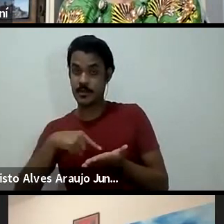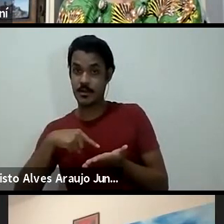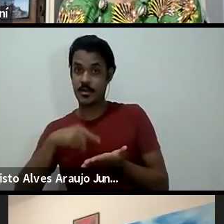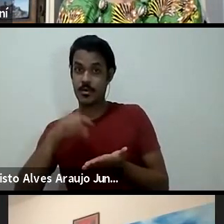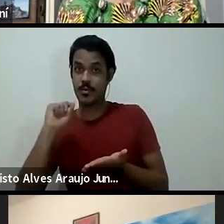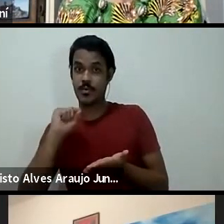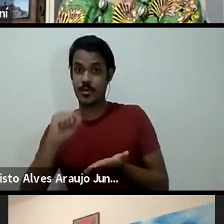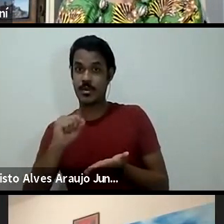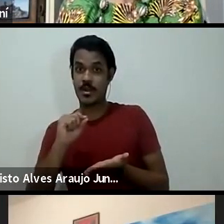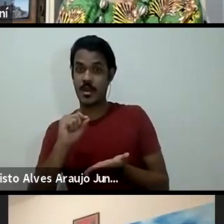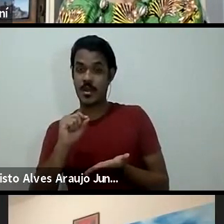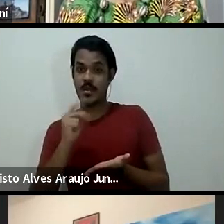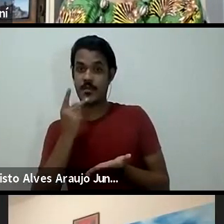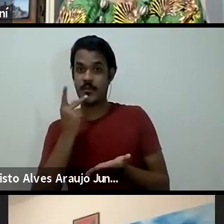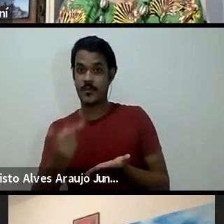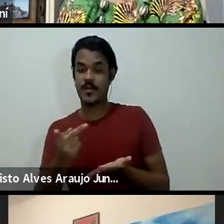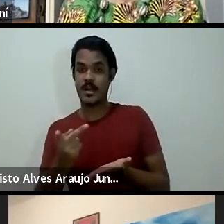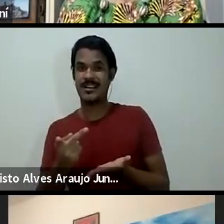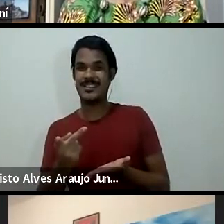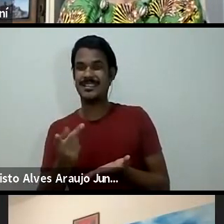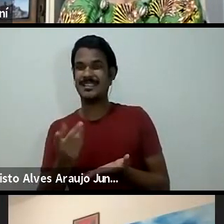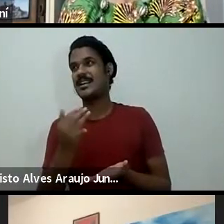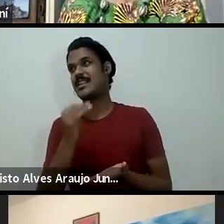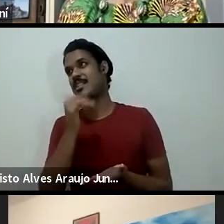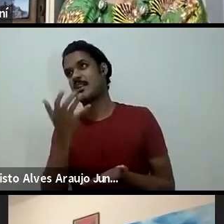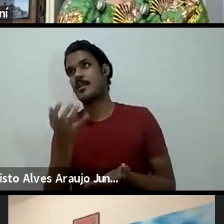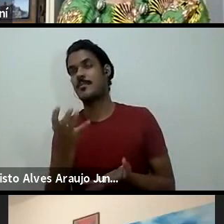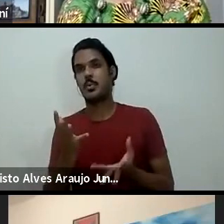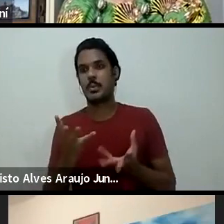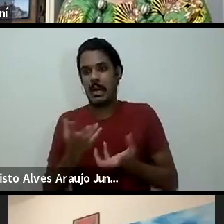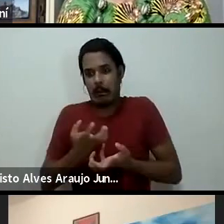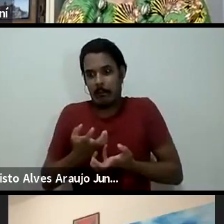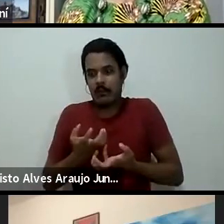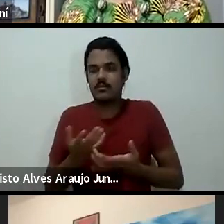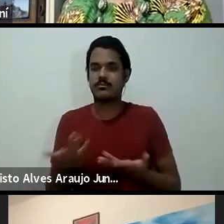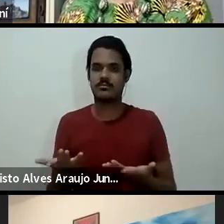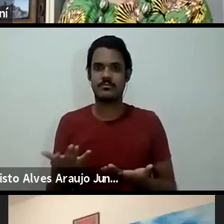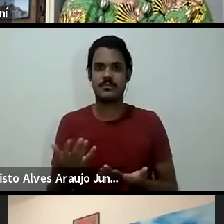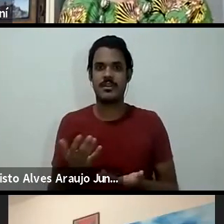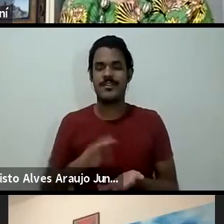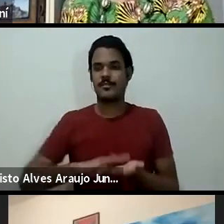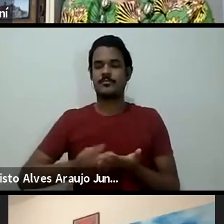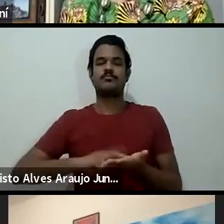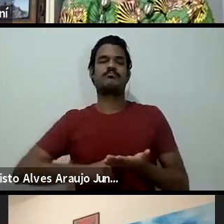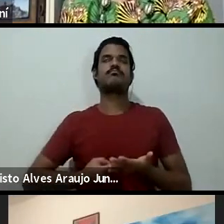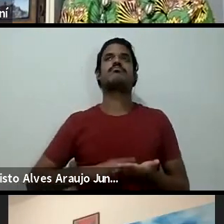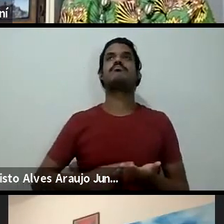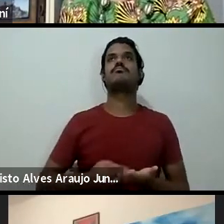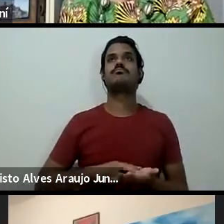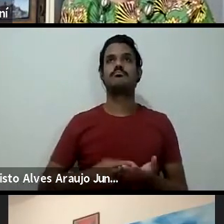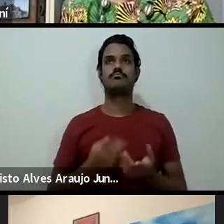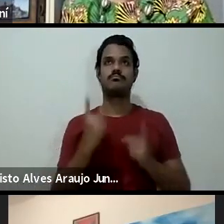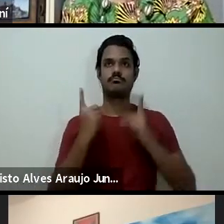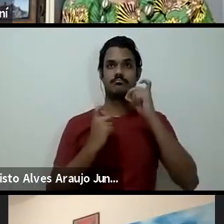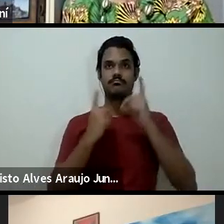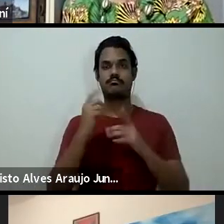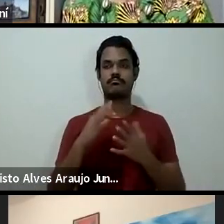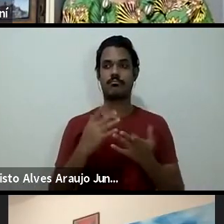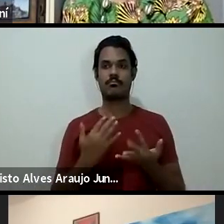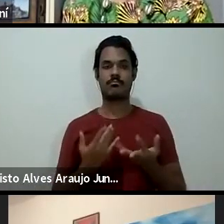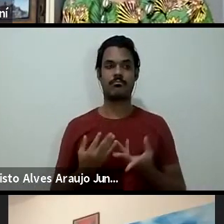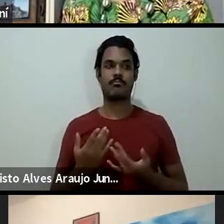que nós chamamos de interpretação seca, aquela que faz, interpreta, mas sem uma